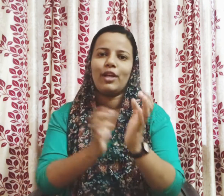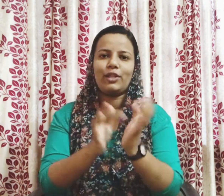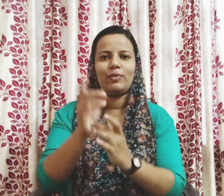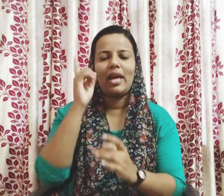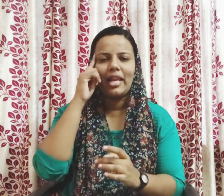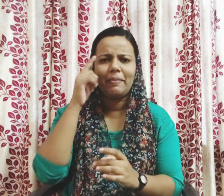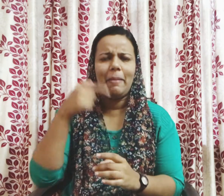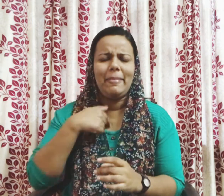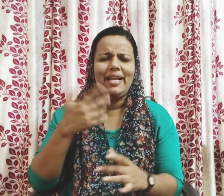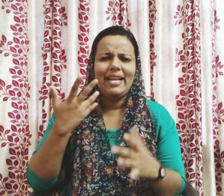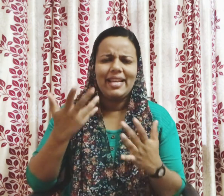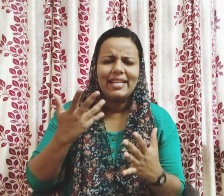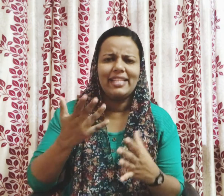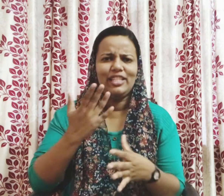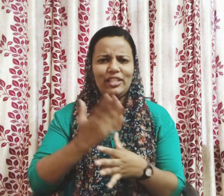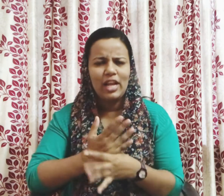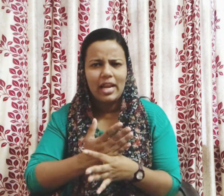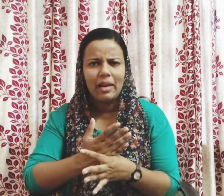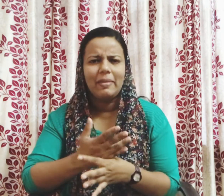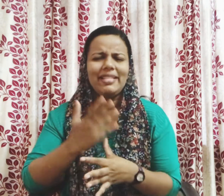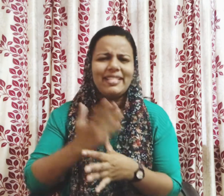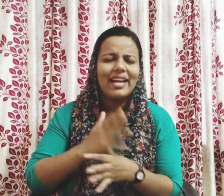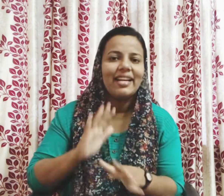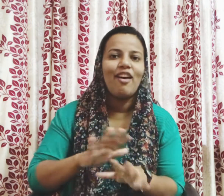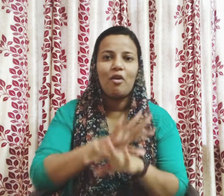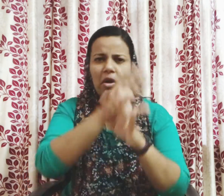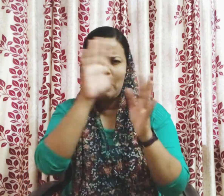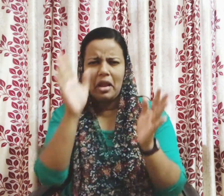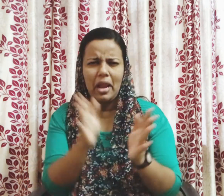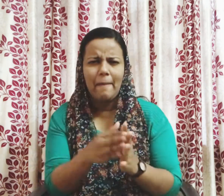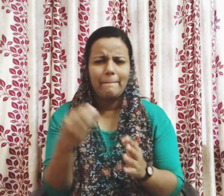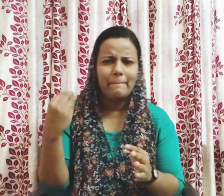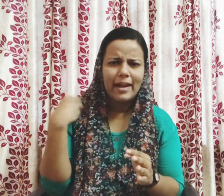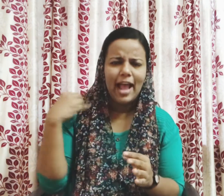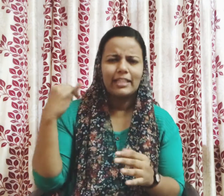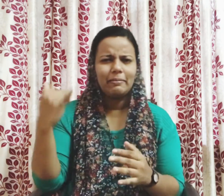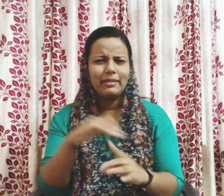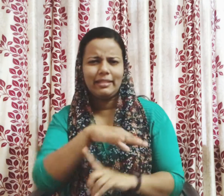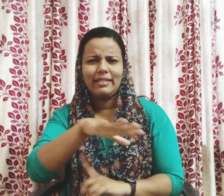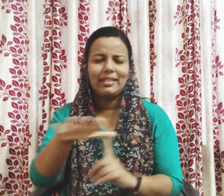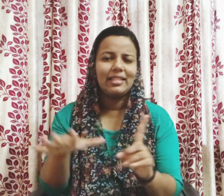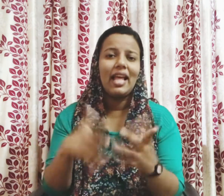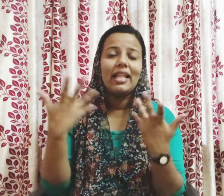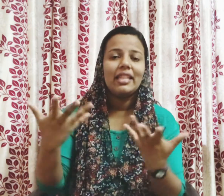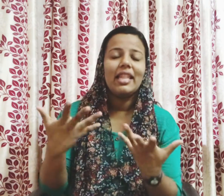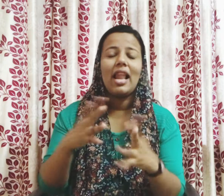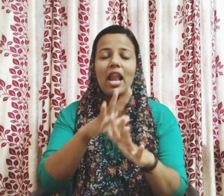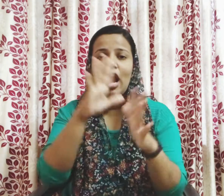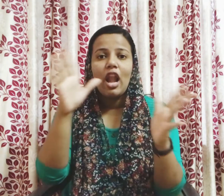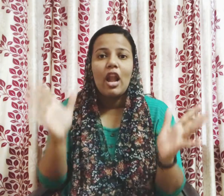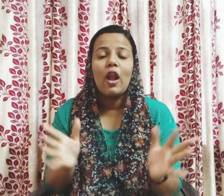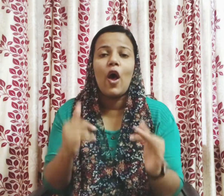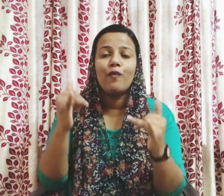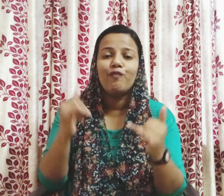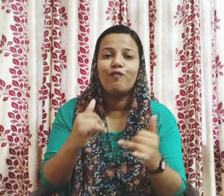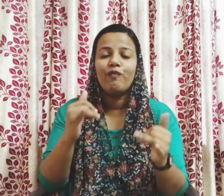ഒരു ദിവസം നമ്മൾ ഏതൊക്കെ ചലഞ്ചസ് നമ്മുടെ ലൈഫിൽ വരും, നമ്മൾ ഏതൊക്കെ സാഹചര്യങ്ങളിലൂടെ കടന്നു പോകേണ്ടതായിട്ട് വരും,